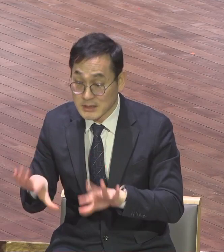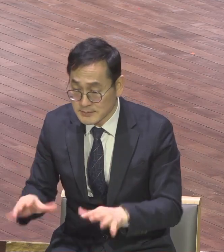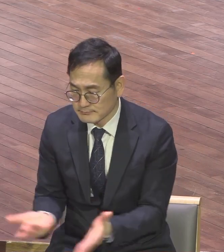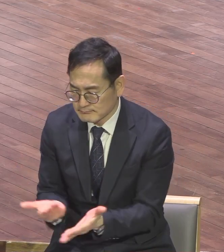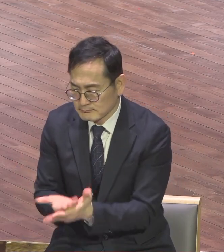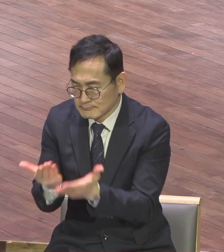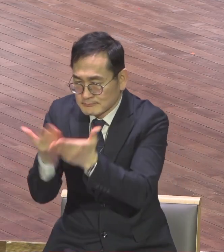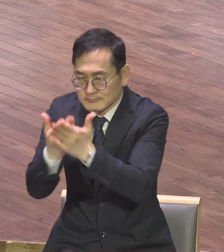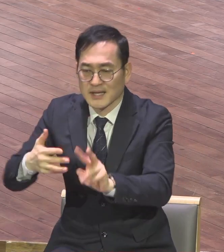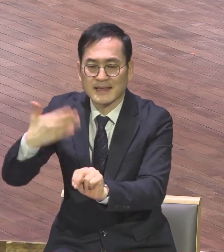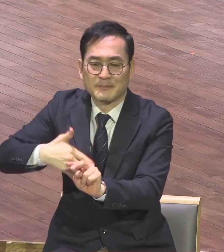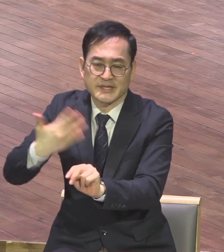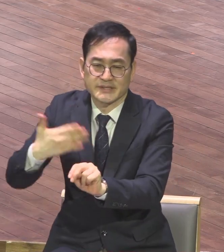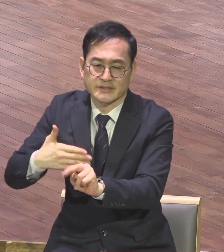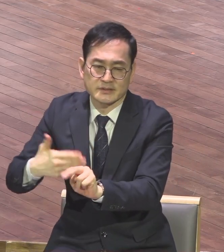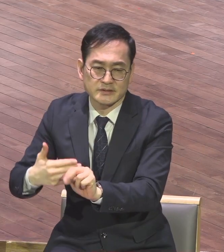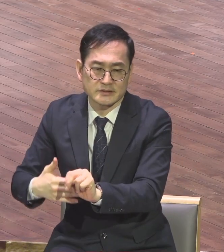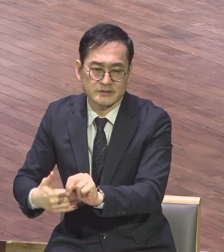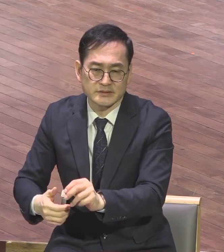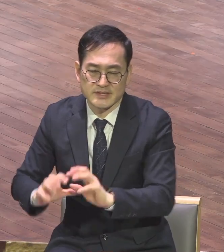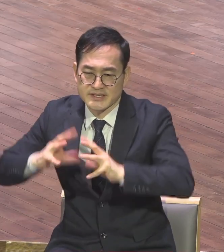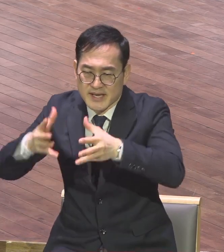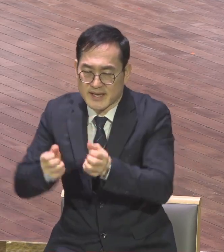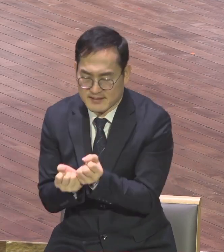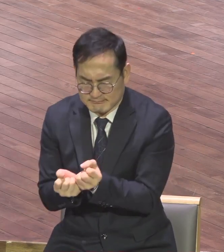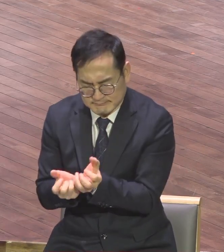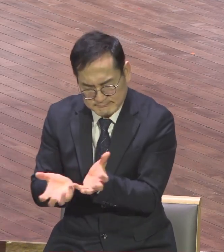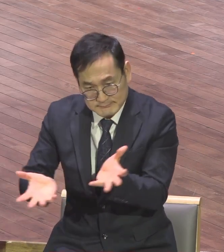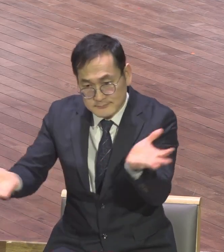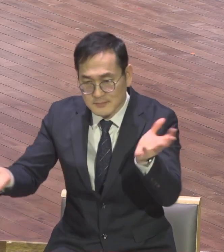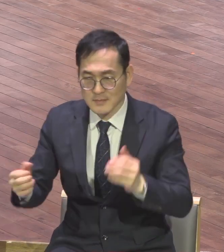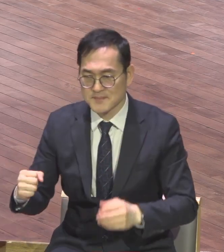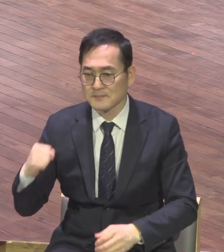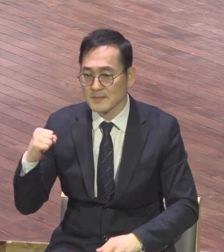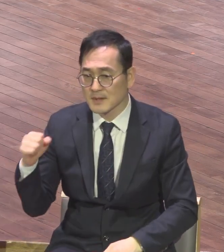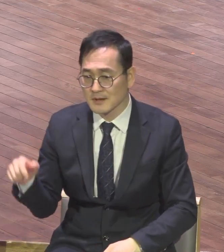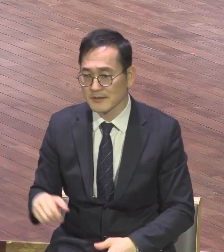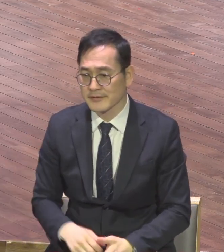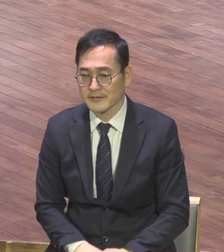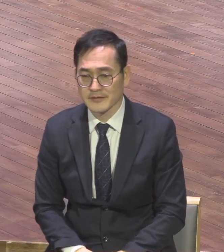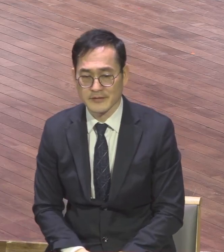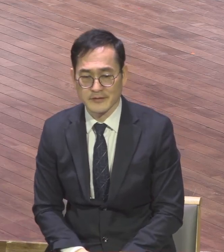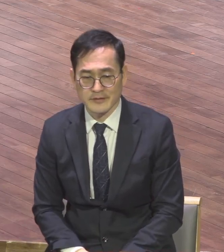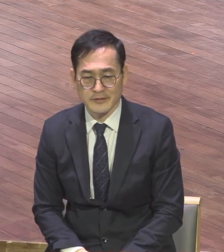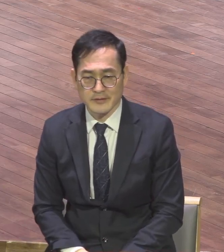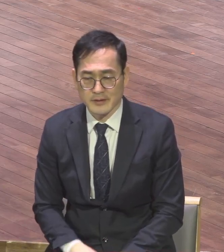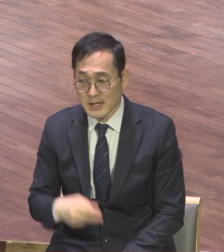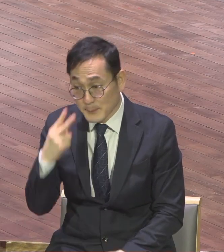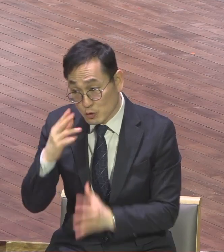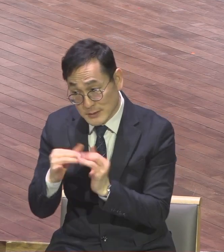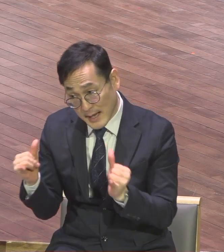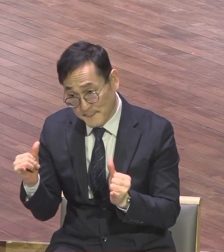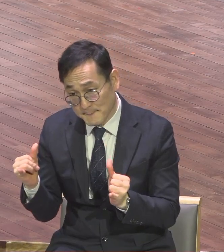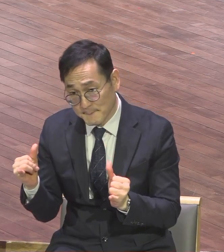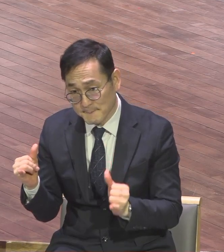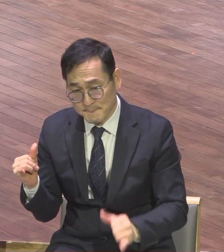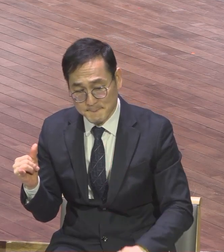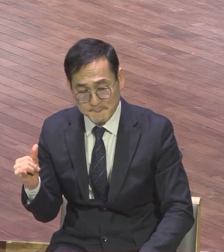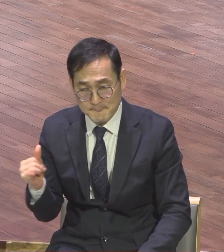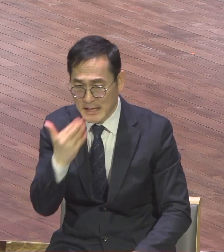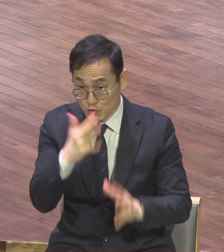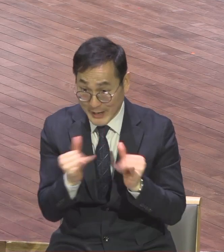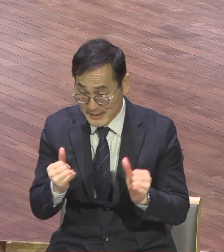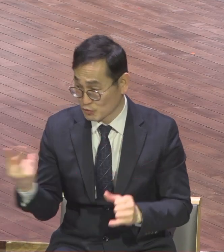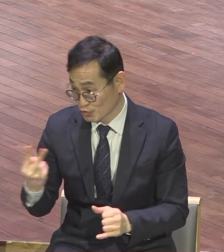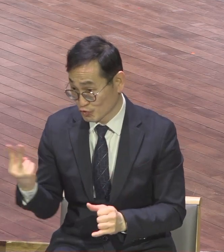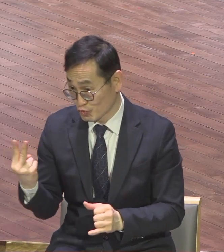되었습니다. 마크 랜돌프라는 유대인, 그리고 리드 헤이스팅이라는 미국 사람이 함께 창업한 뭐 소위 말하는